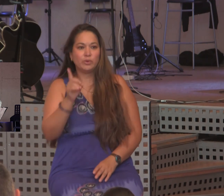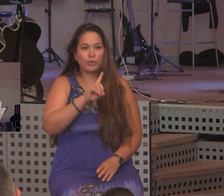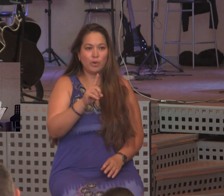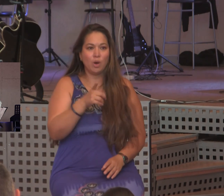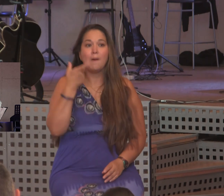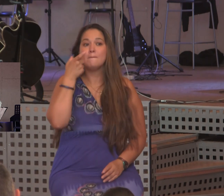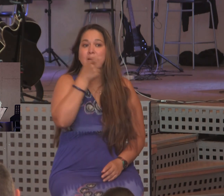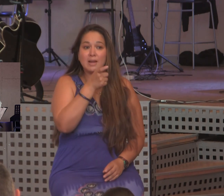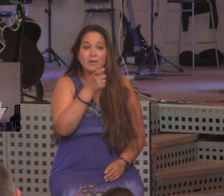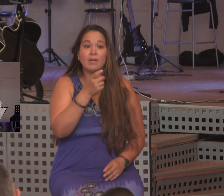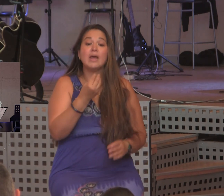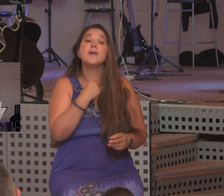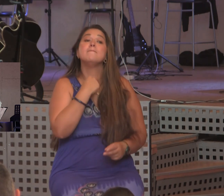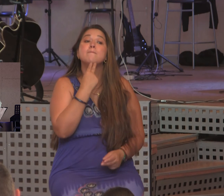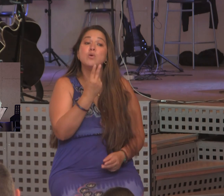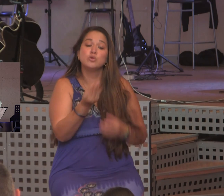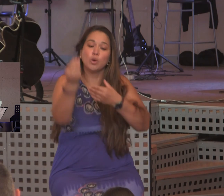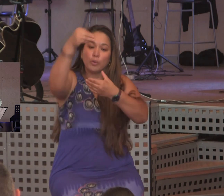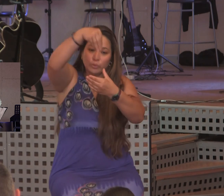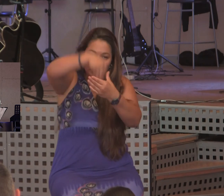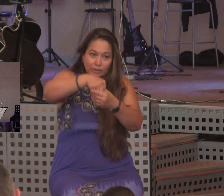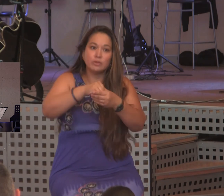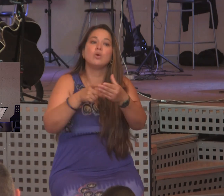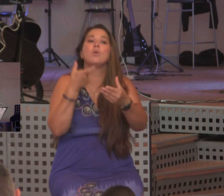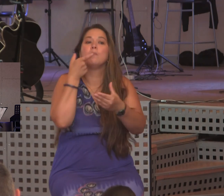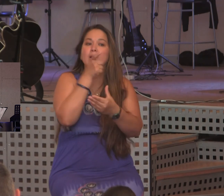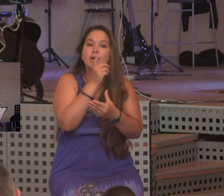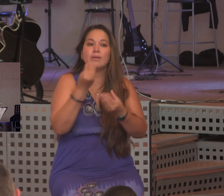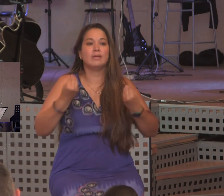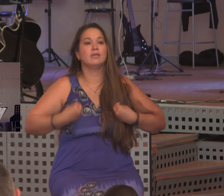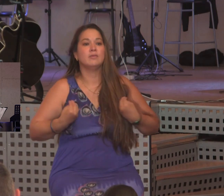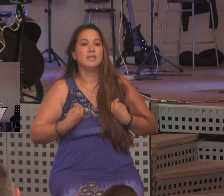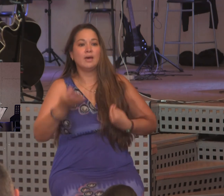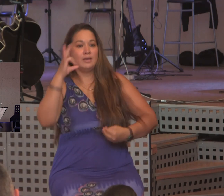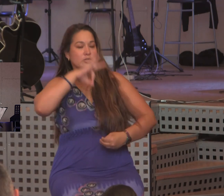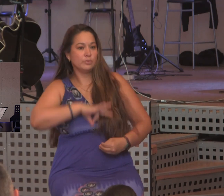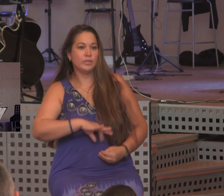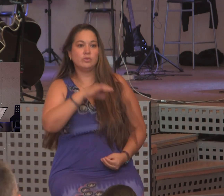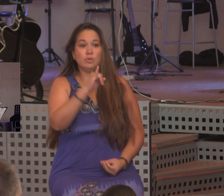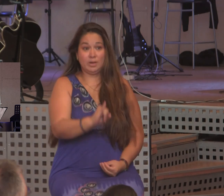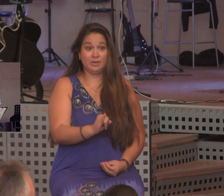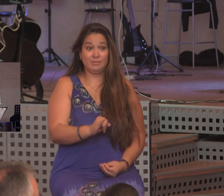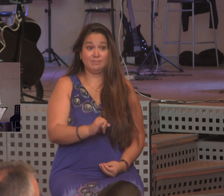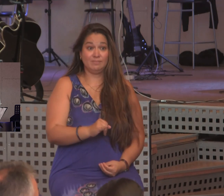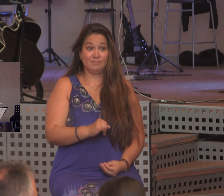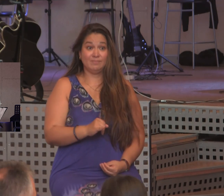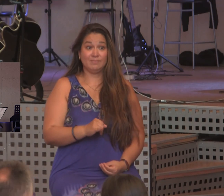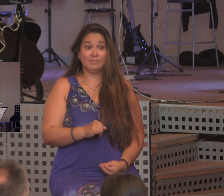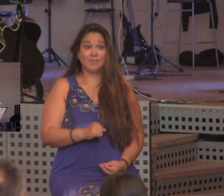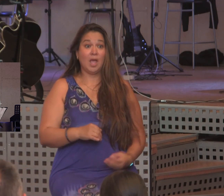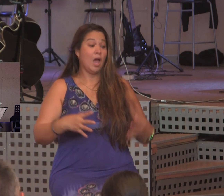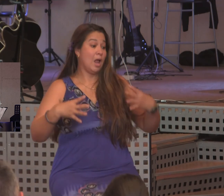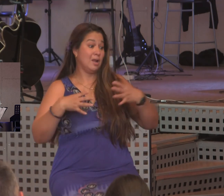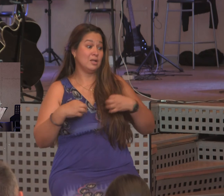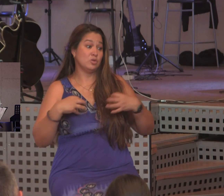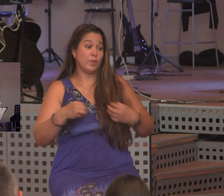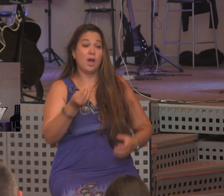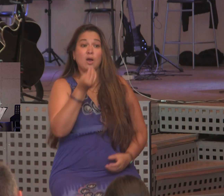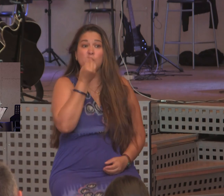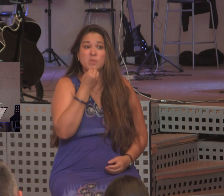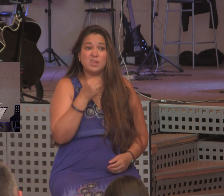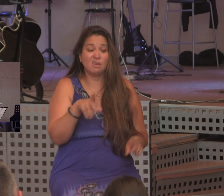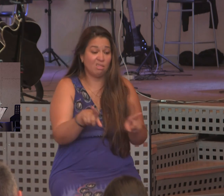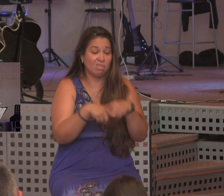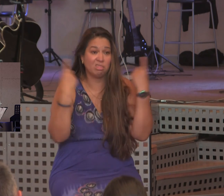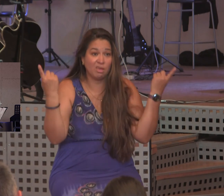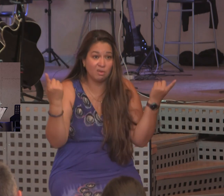Nos da vida eterna. ¿Sabes que las ovejas no comen cualquier cosa? ¿Sabes quién sí